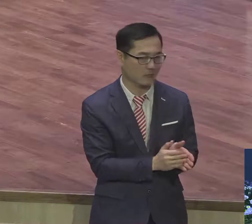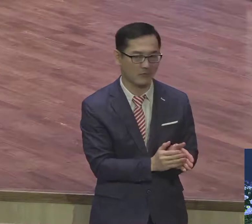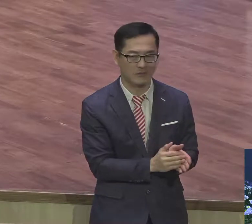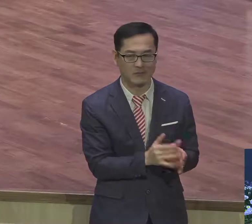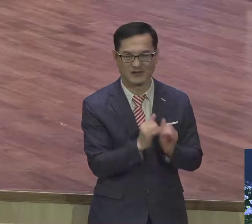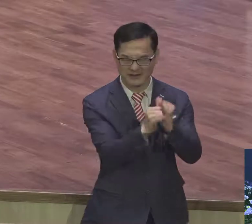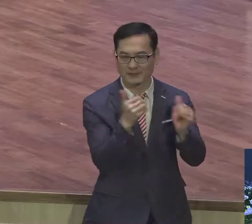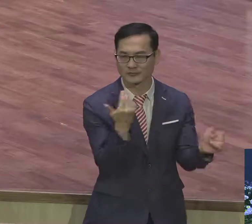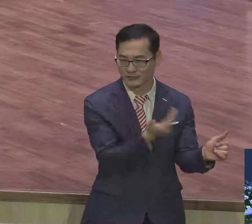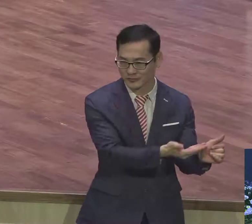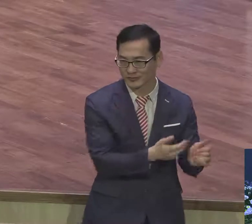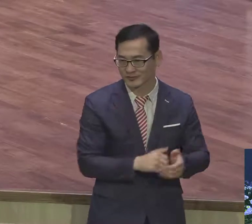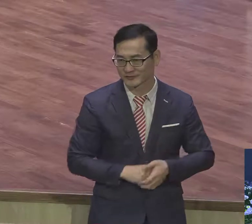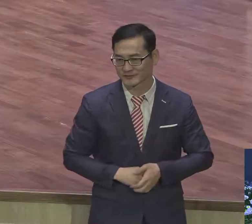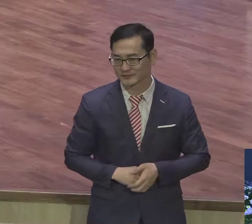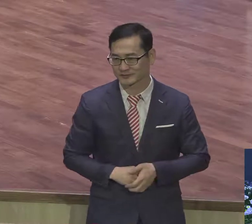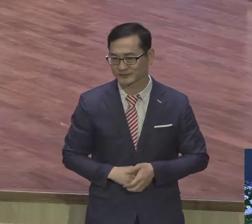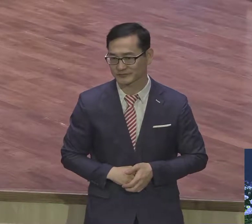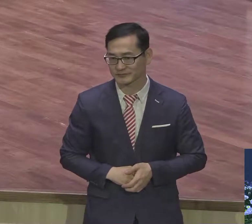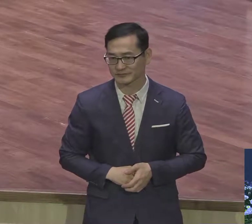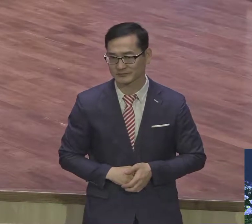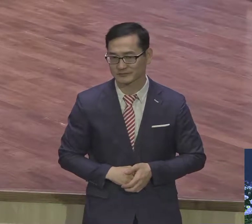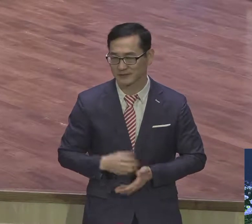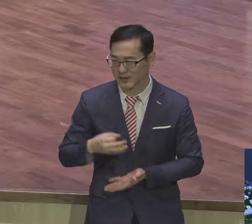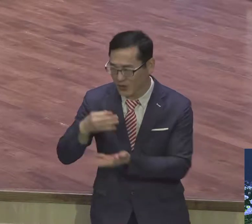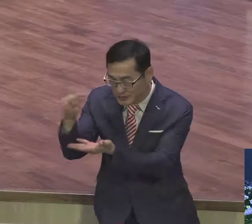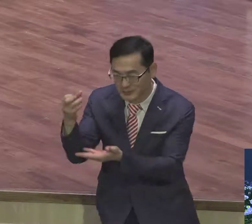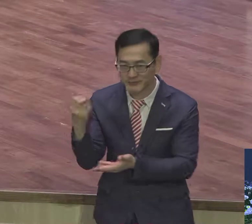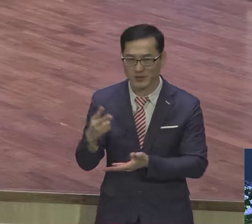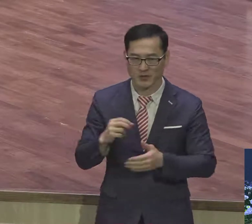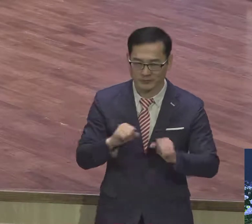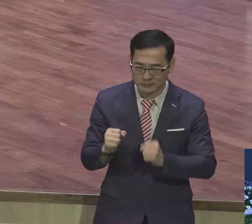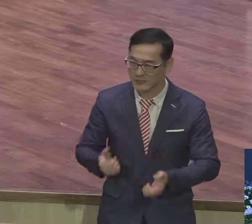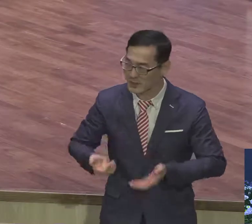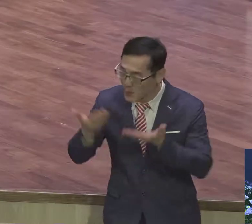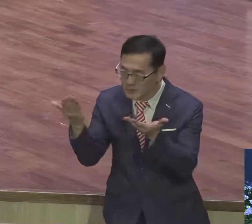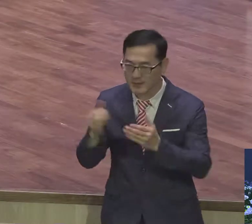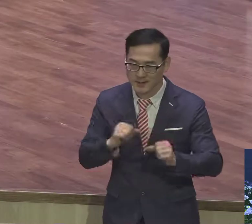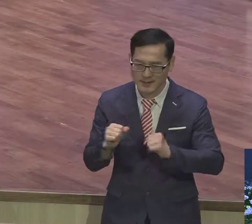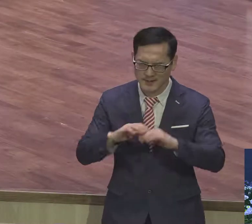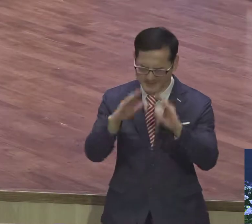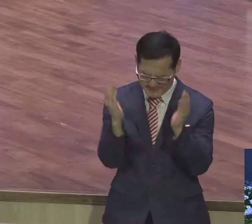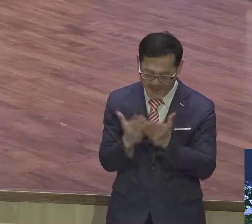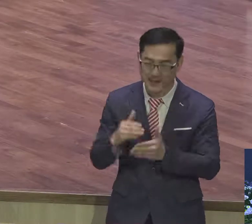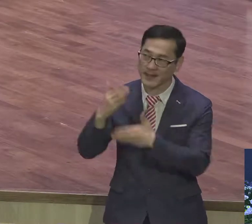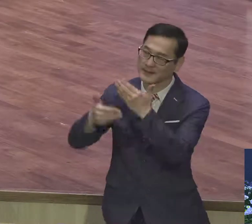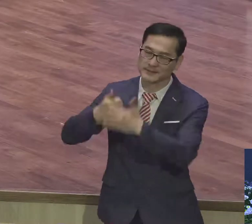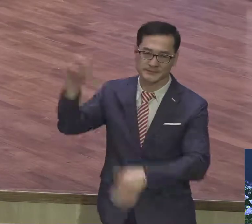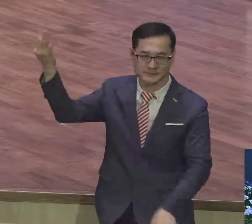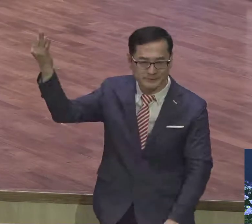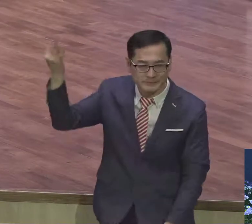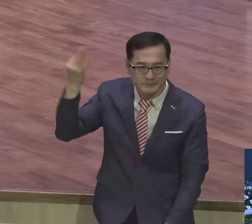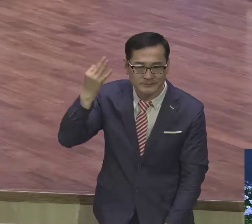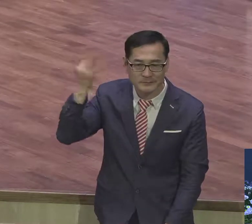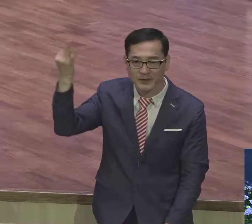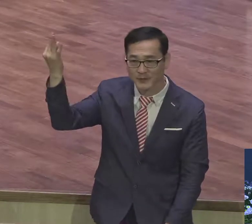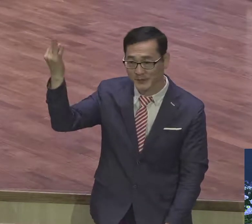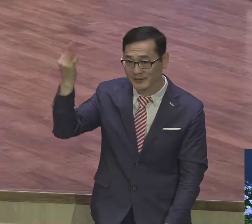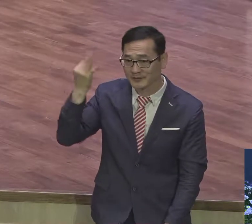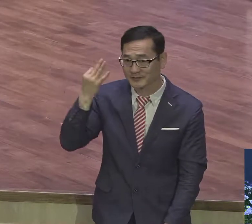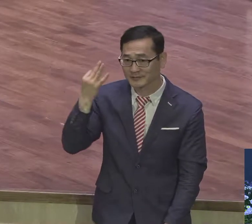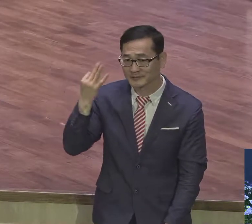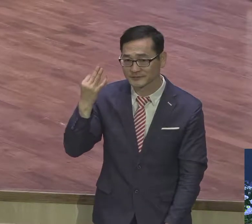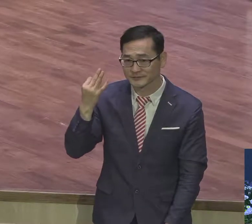기도, 물질 모든 하나님 다 보고 계세요. 말 한마디 한 것도 내가 딱 게시록 보세요.